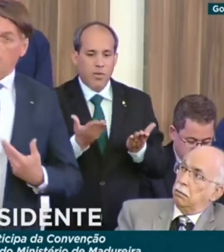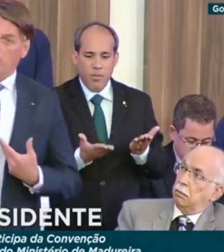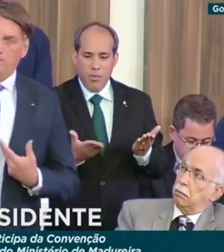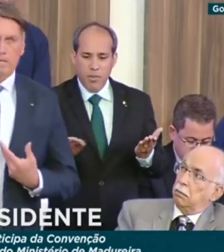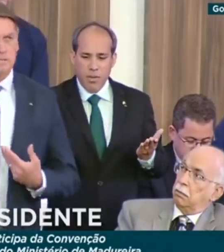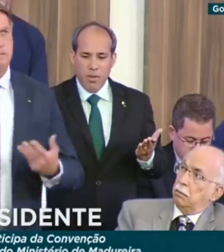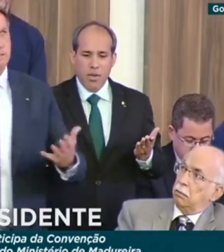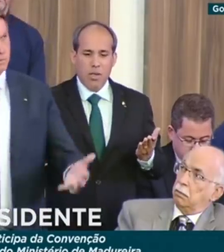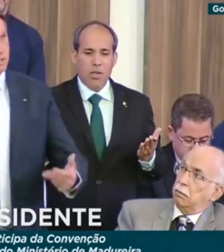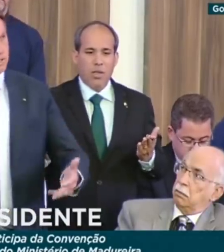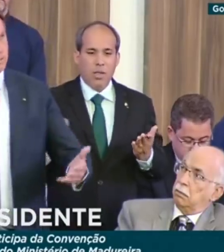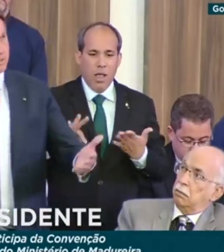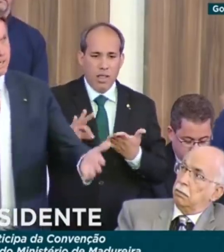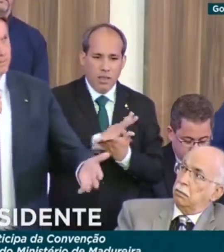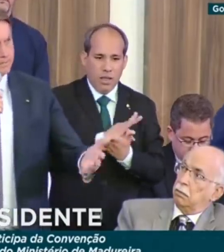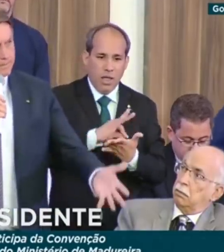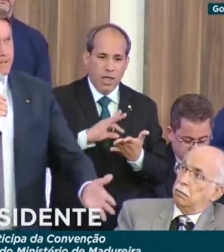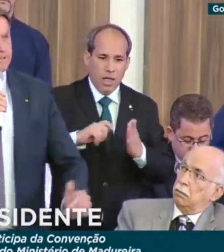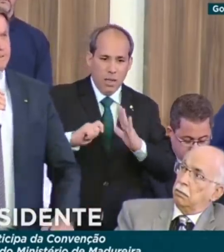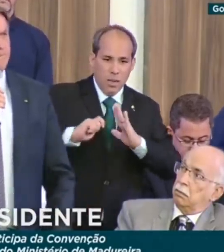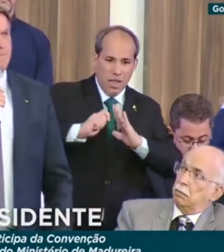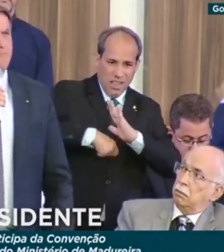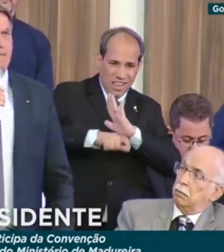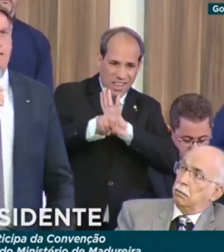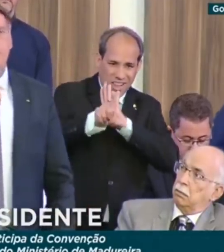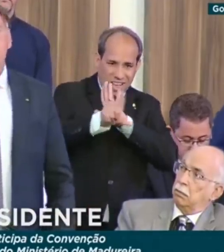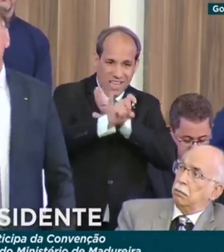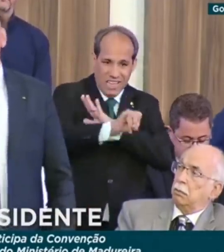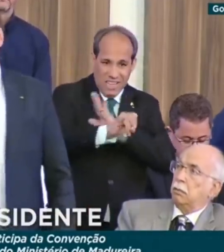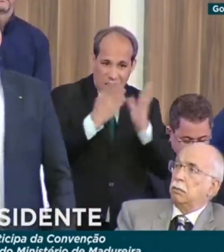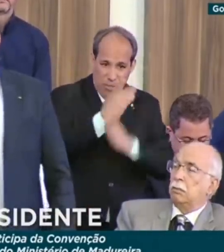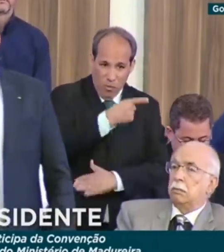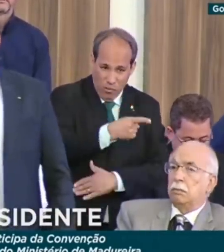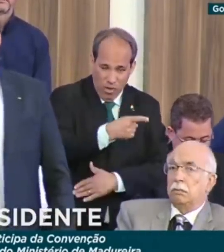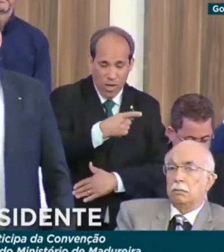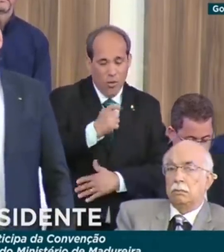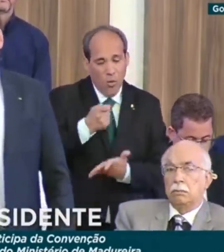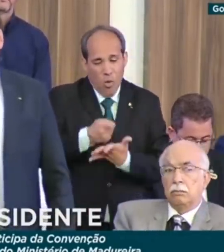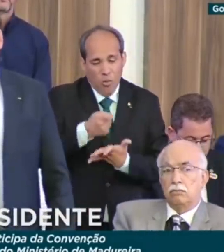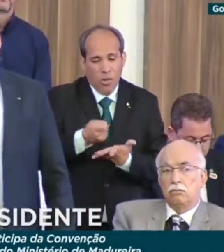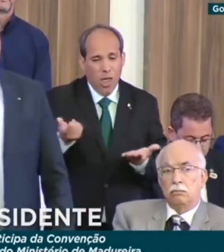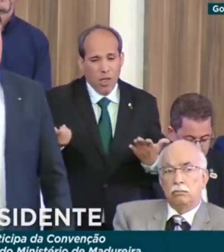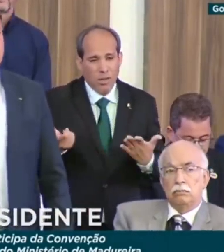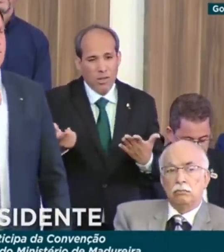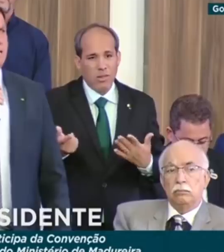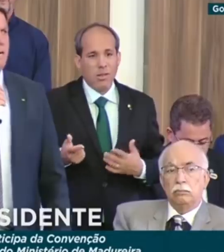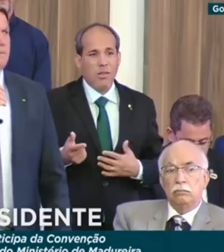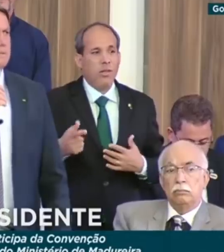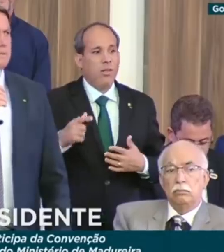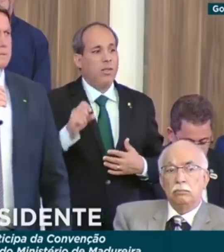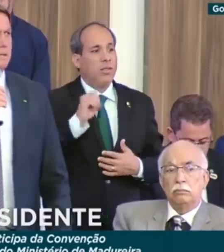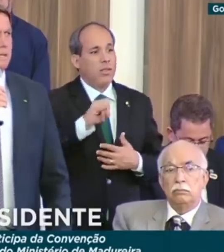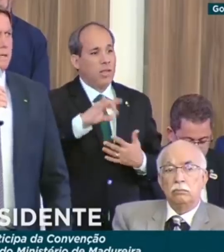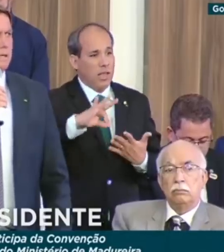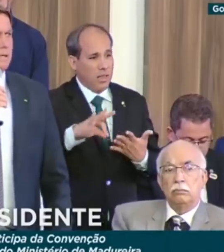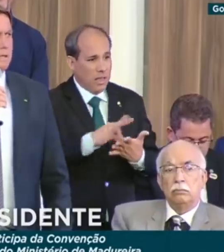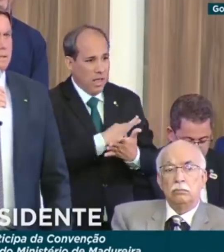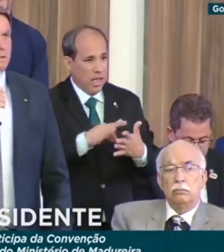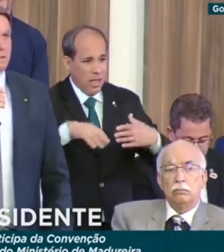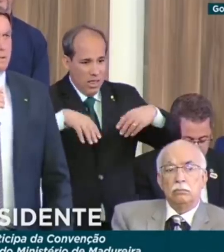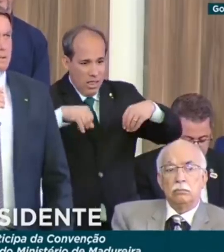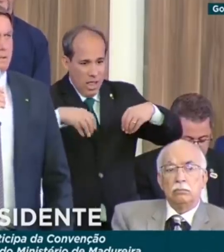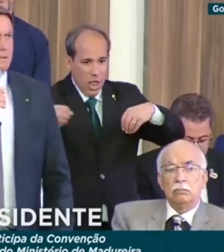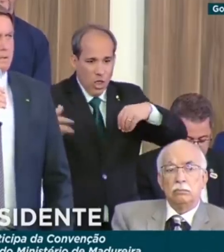indígenas, legalmente, eu tenho que botar para frente. Isso significa nós demarcarmos